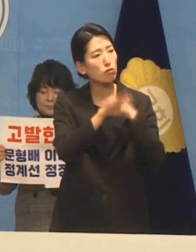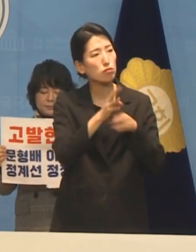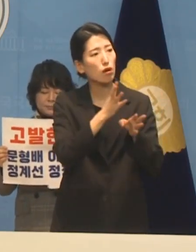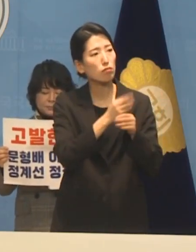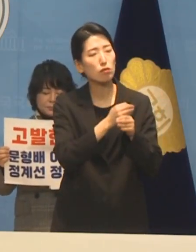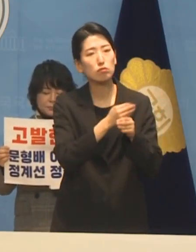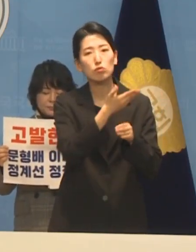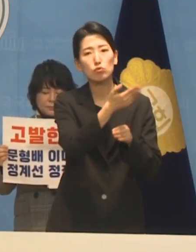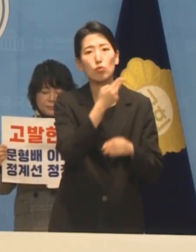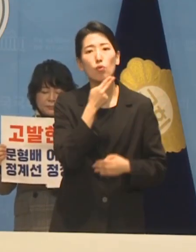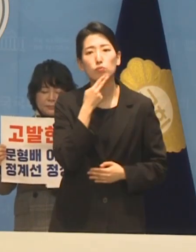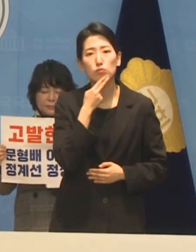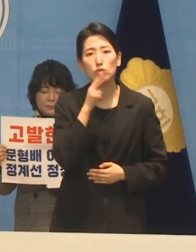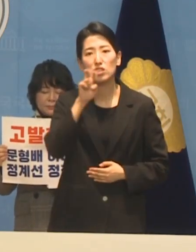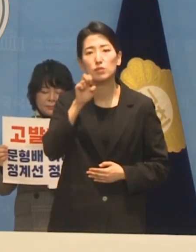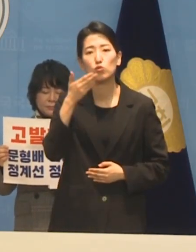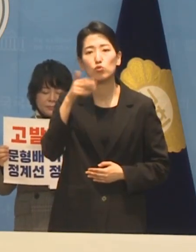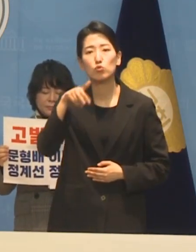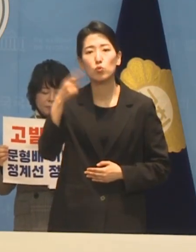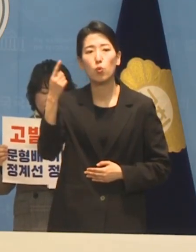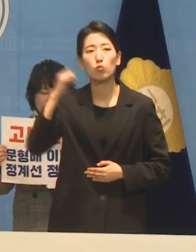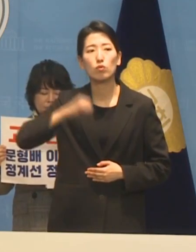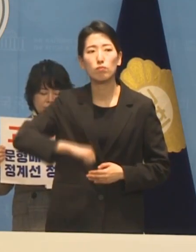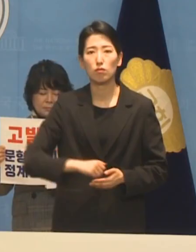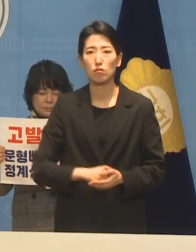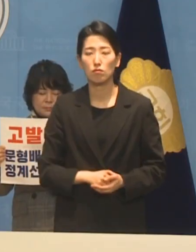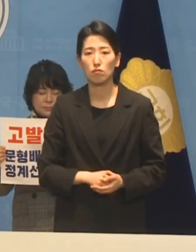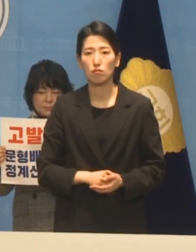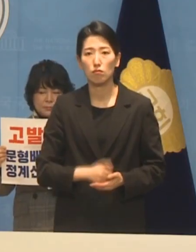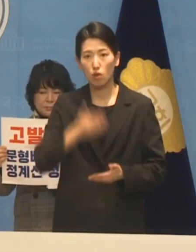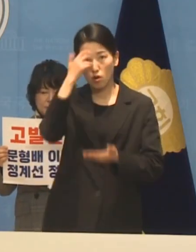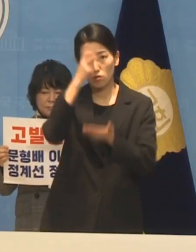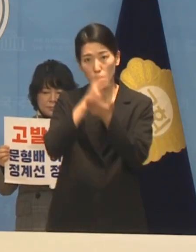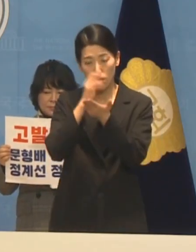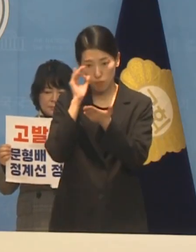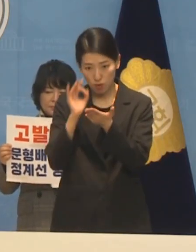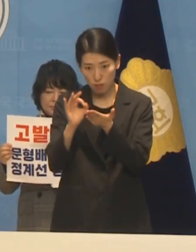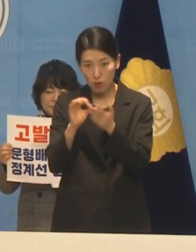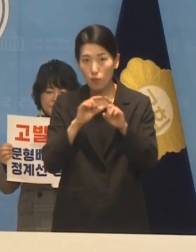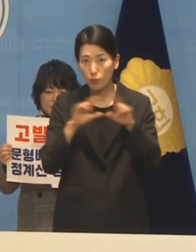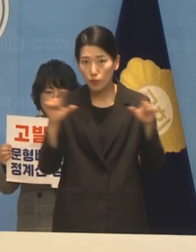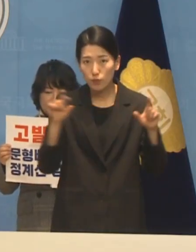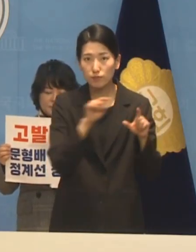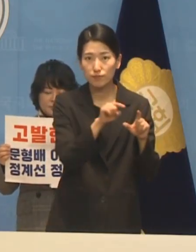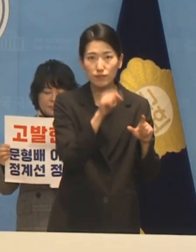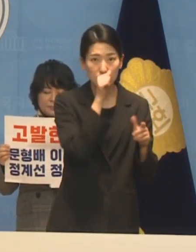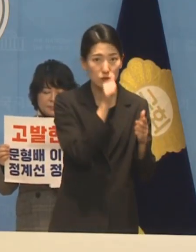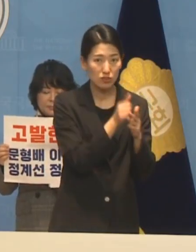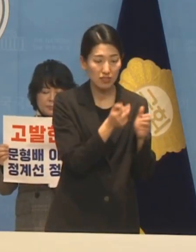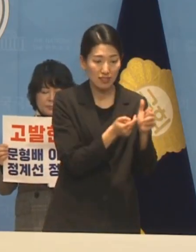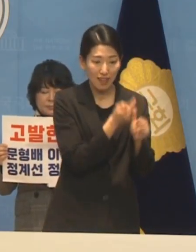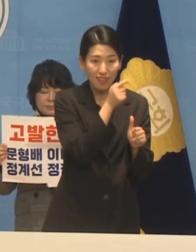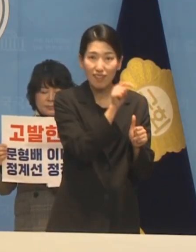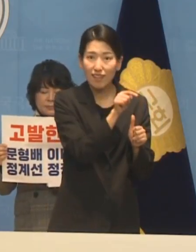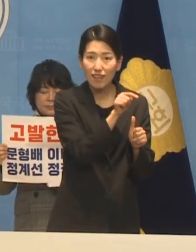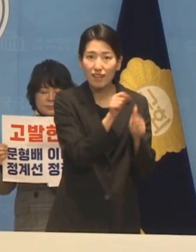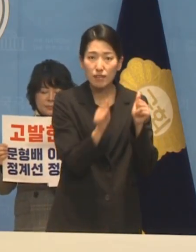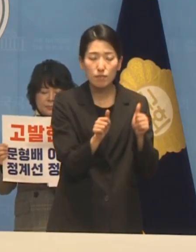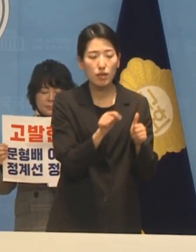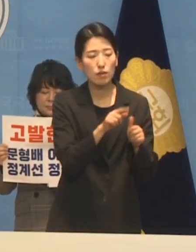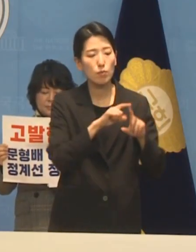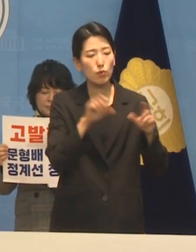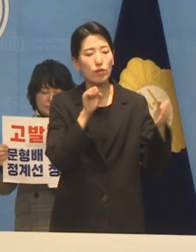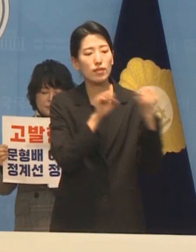헌재법 29조 위반. 헌재법에 따르면 피소추인 변호인단은 7일간의 답변 기일을 보장받아야